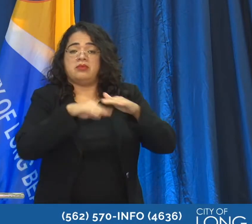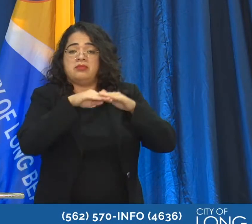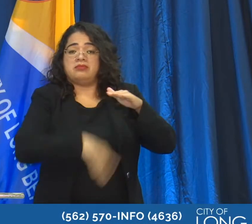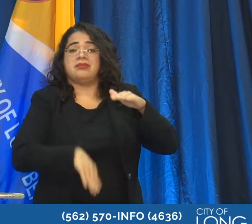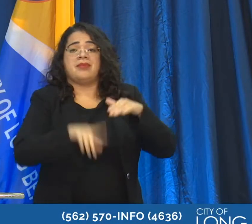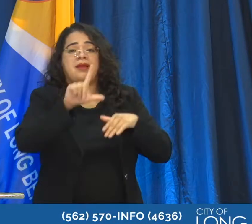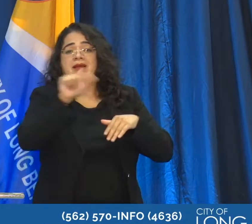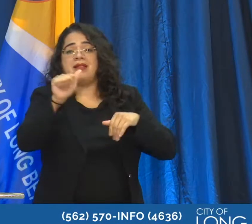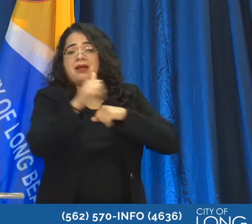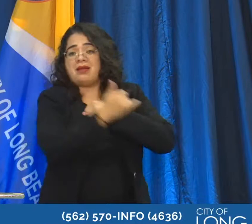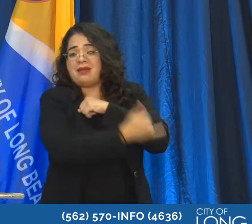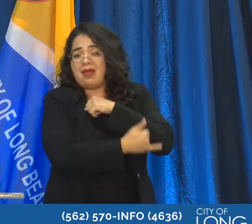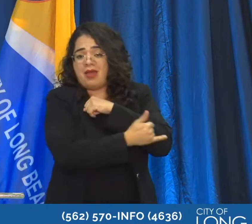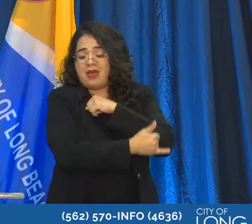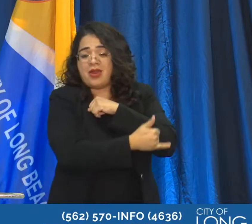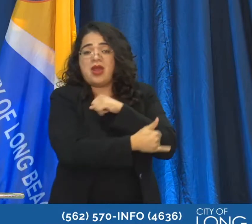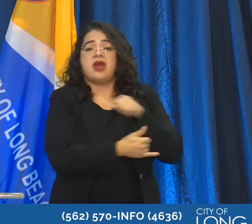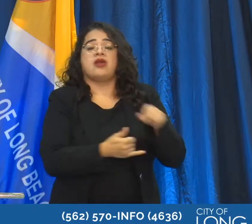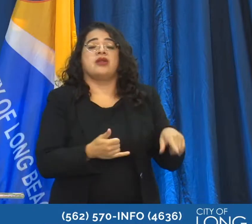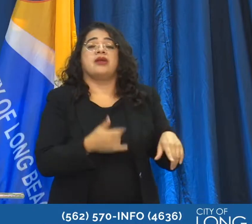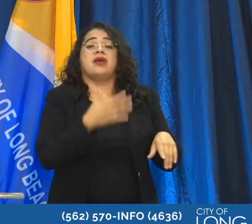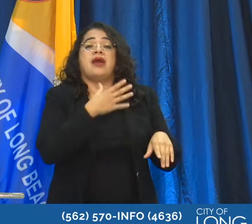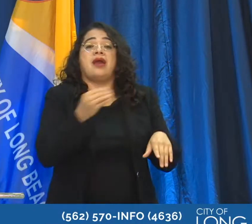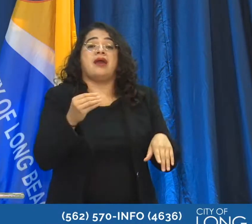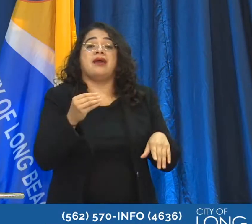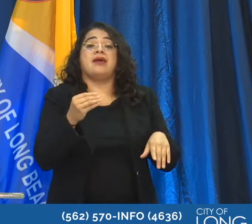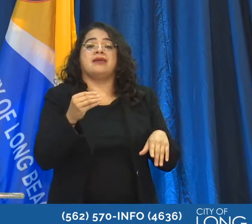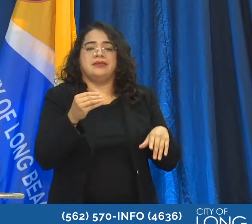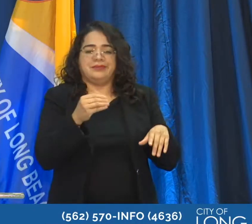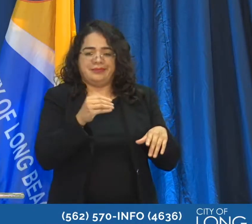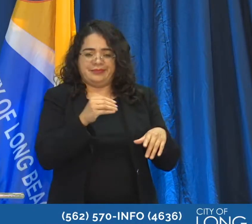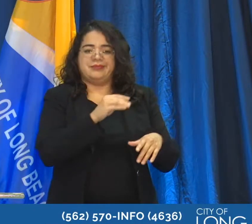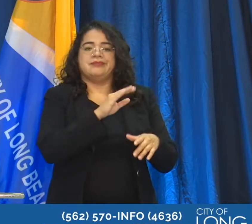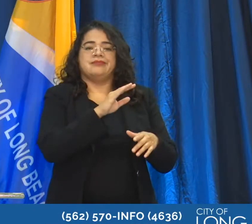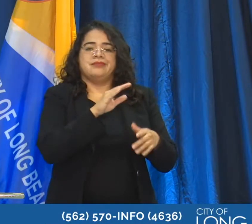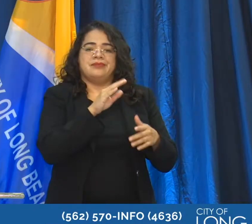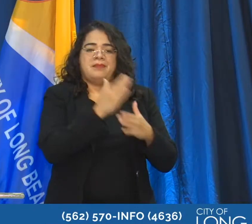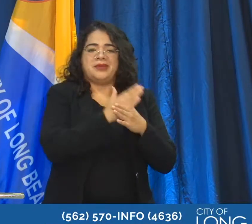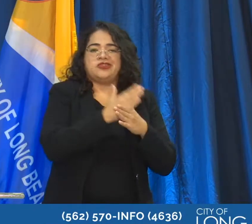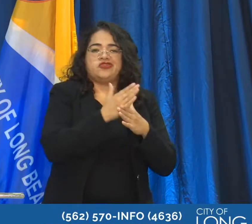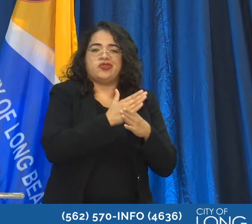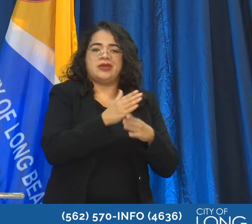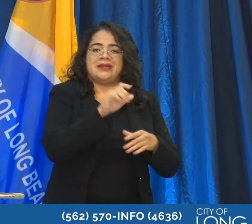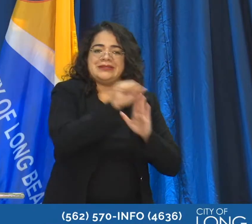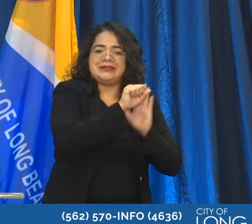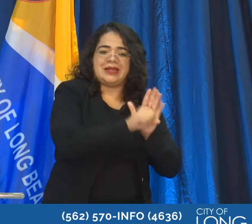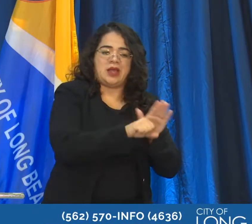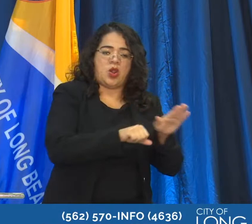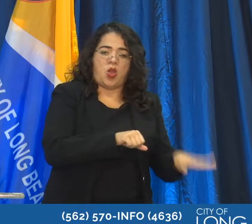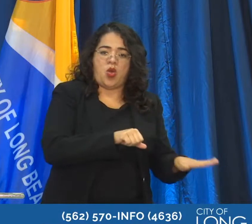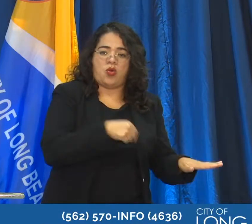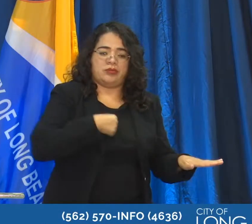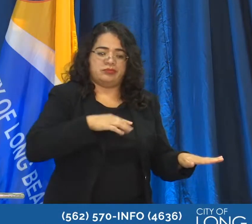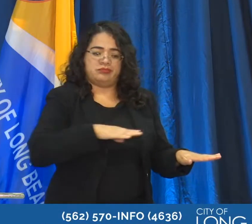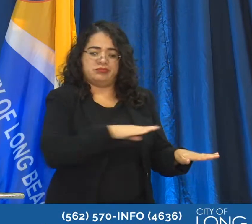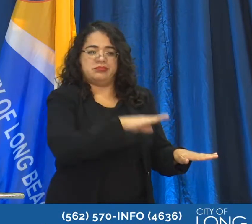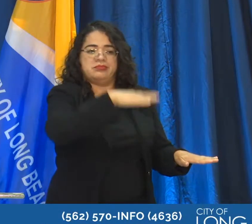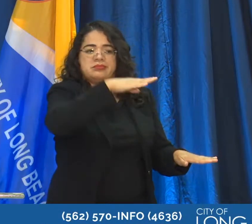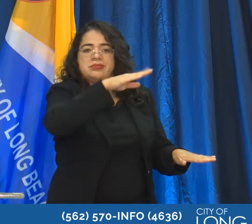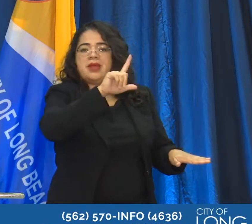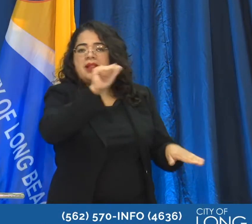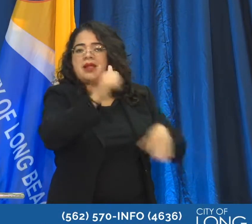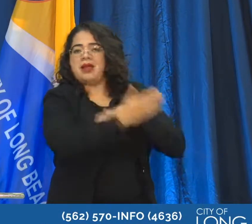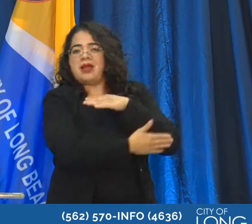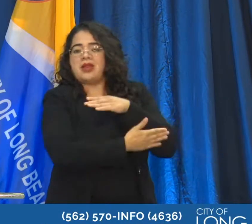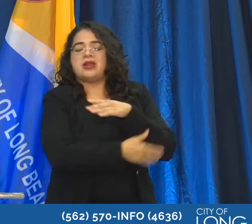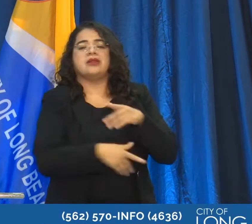Los Ángeles y por encima del nivel estatal. Hemos visto un aumento en los casos de los últimos días. Nuestra tasa de mortalidad